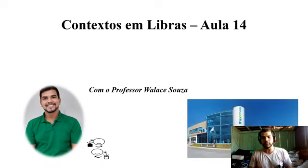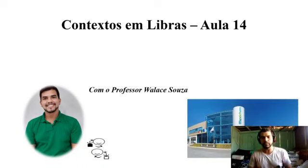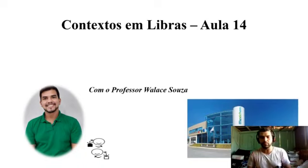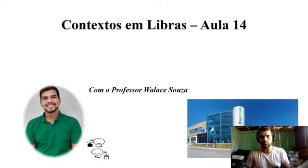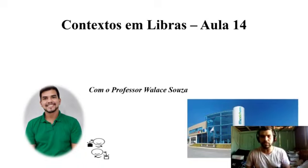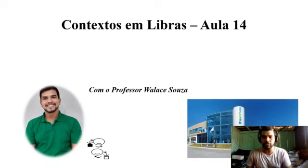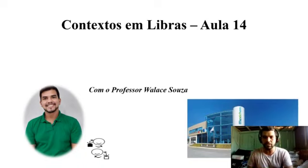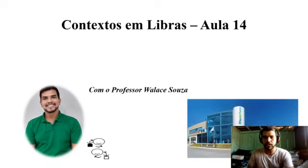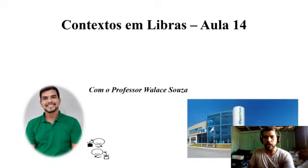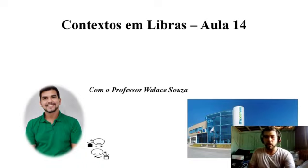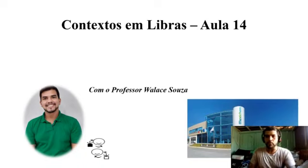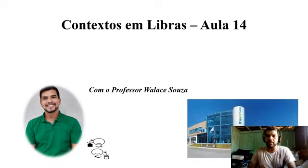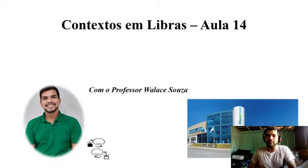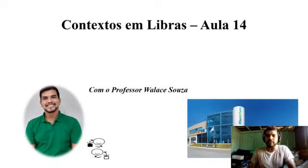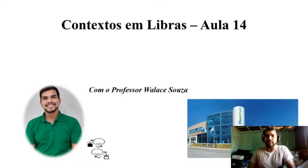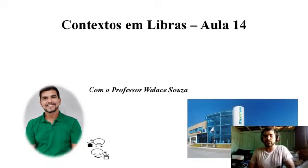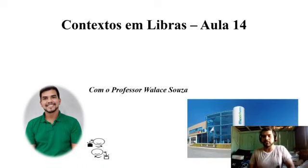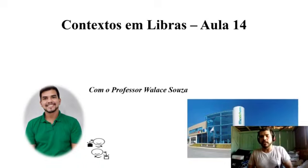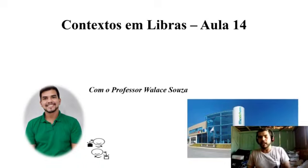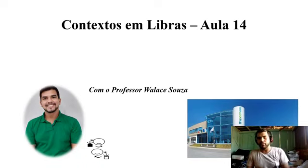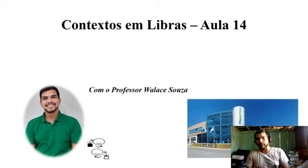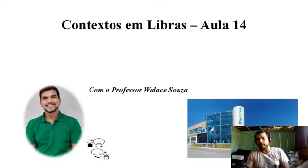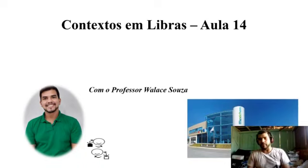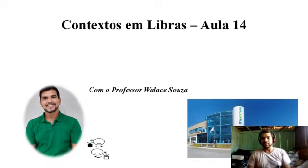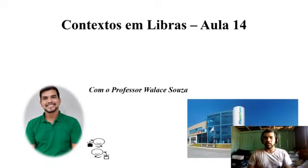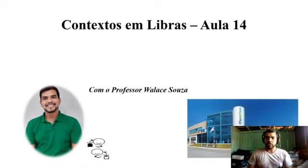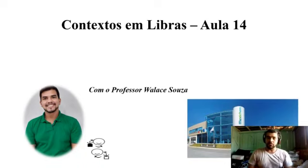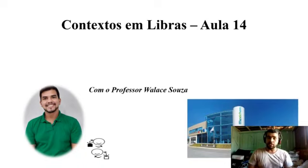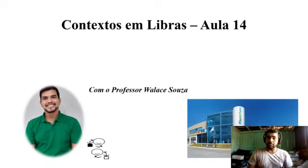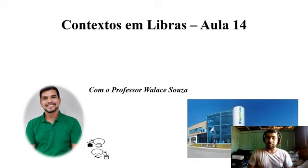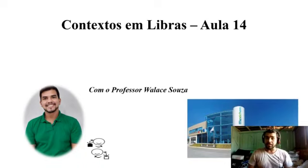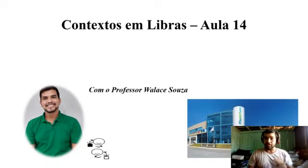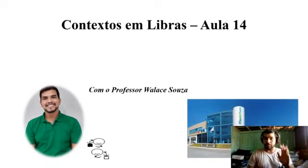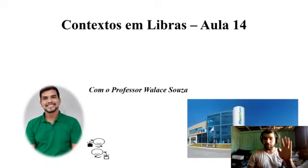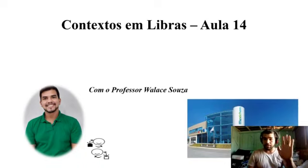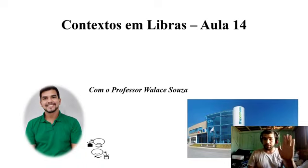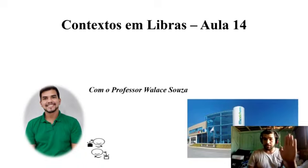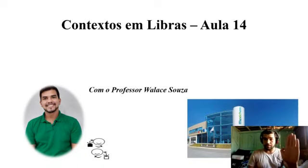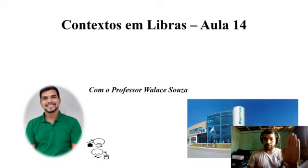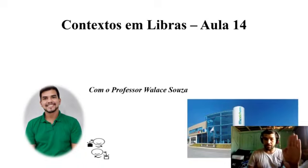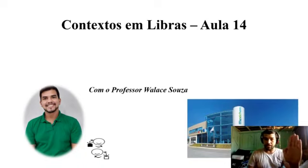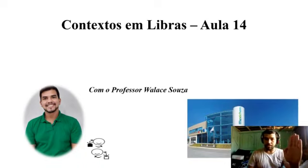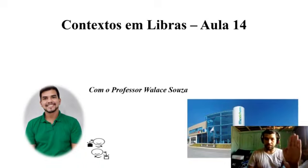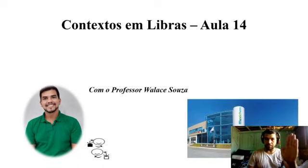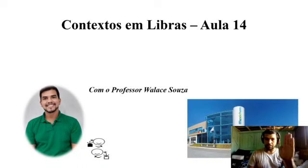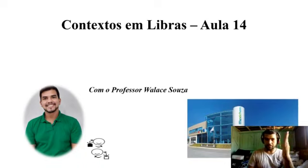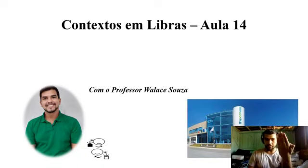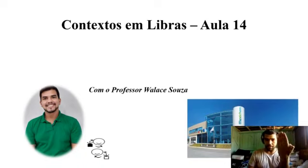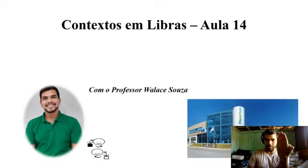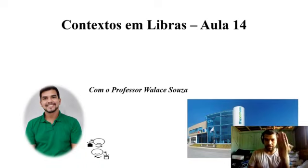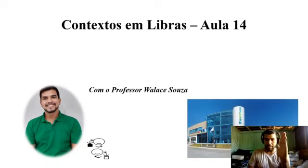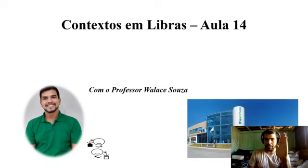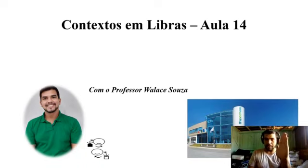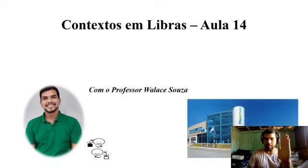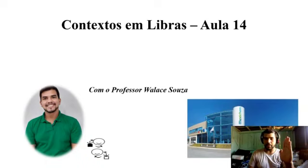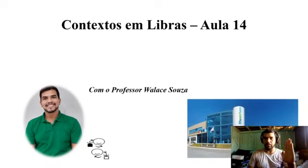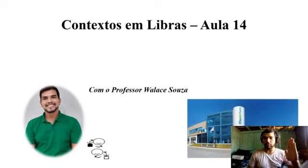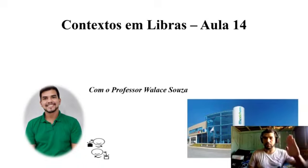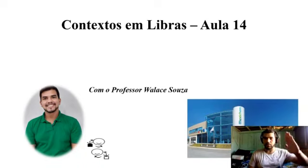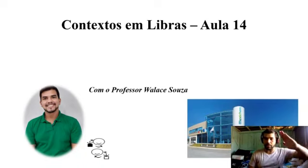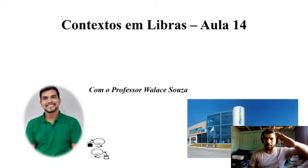são empresas públicas ou privadas. Bora lá. O sinal de empresa você faz com essa mão bem aqui, ó. Assim, em